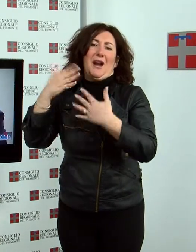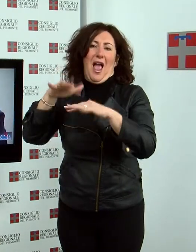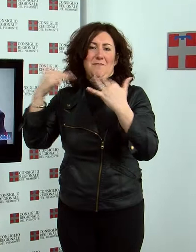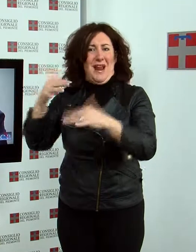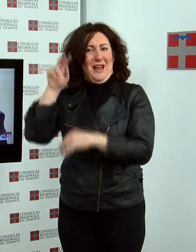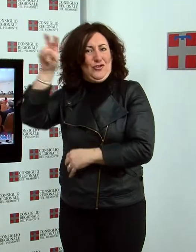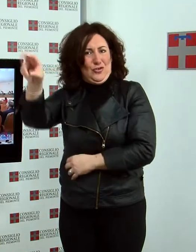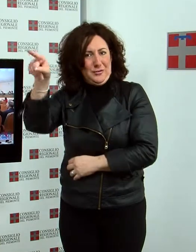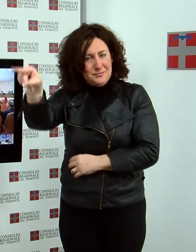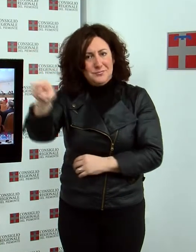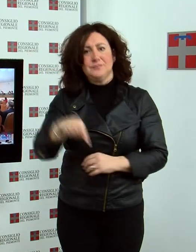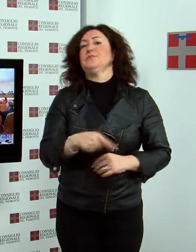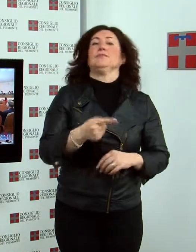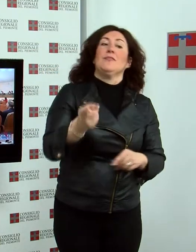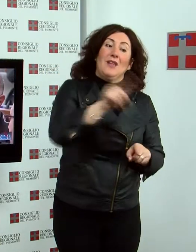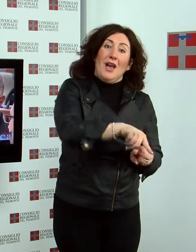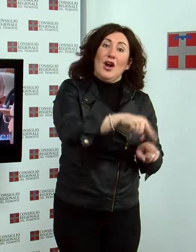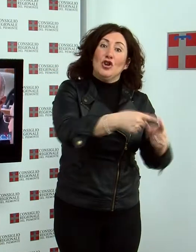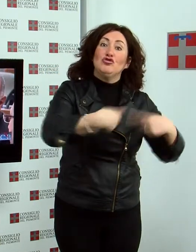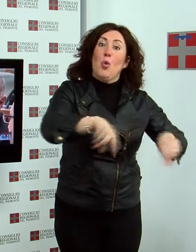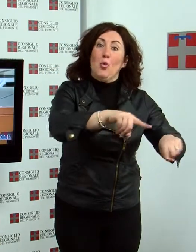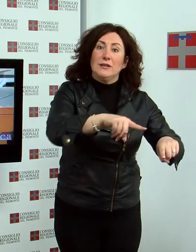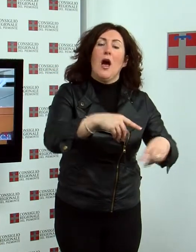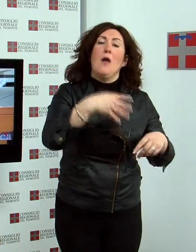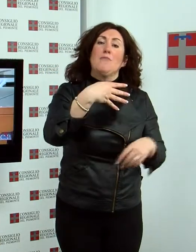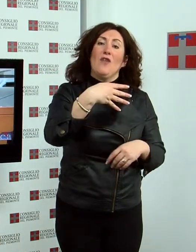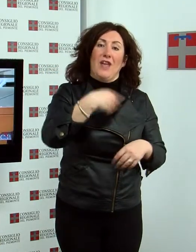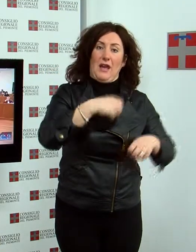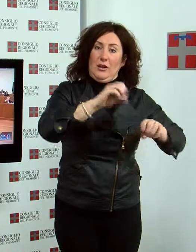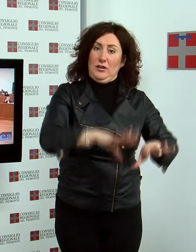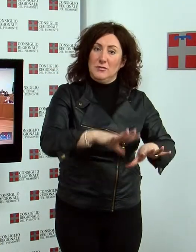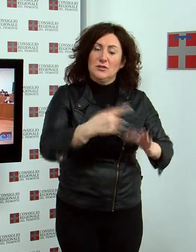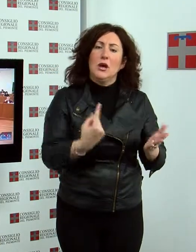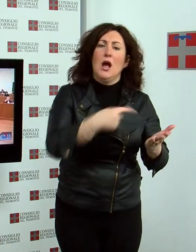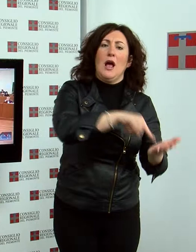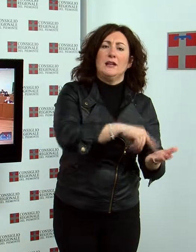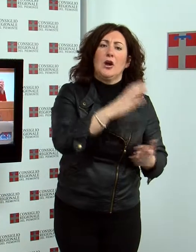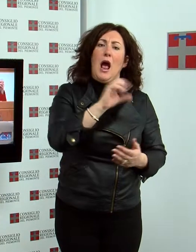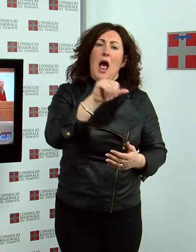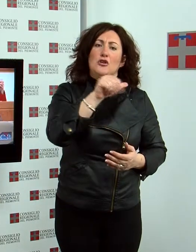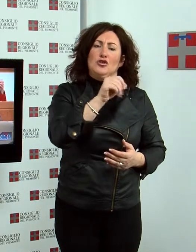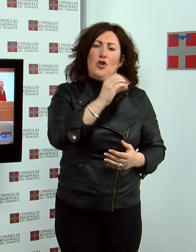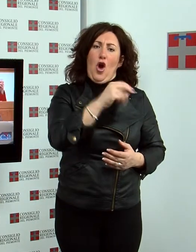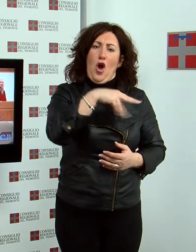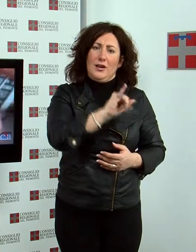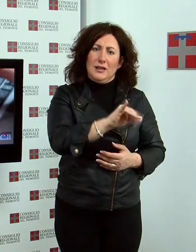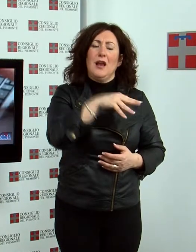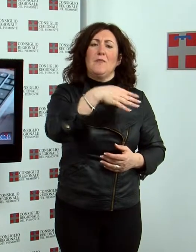Paolo Monferino e il ritorno in Consiglio di William Casoni e Elena Maccanti. Nominati assessori il consigliere Gianluca Vignale e come